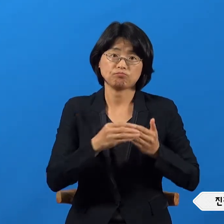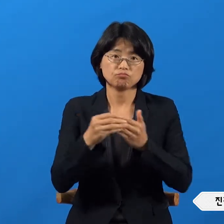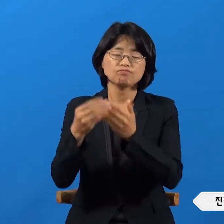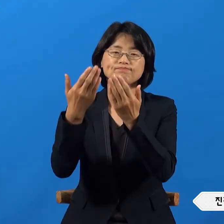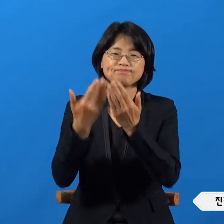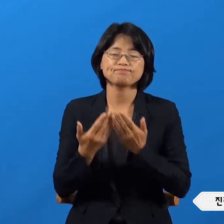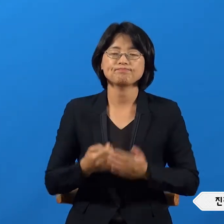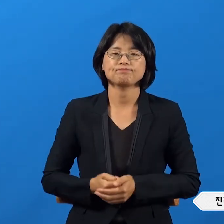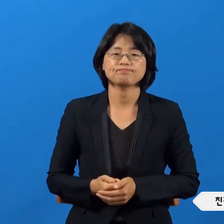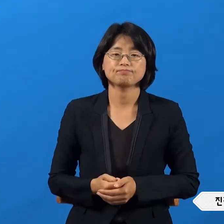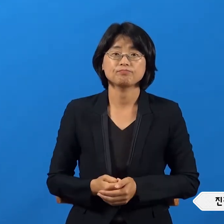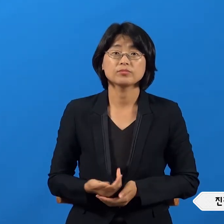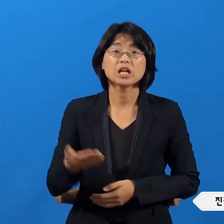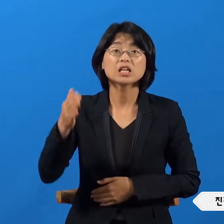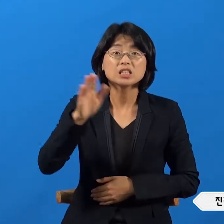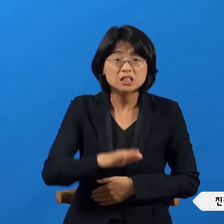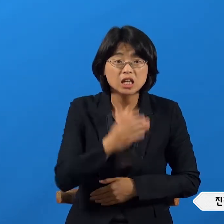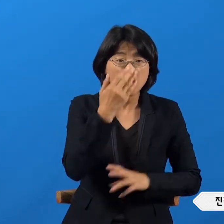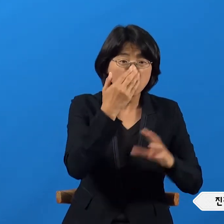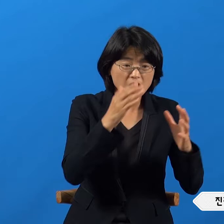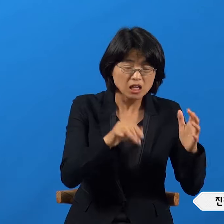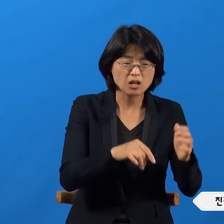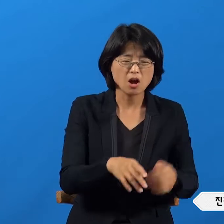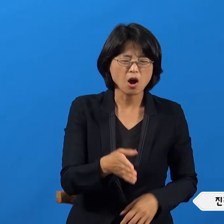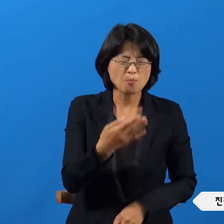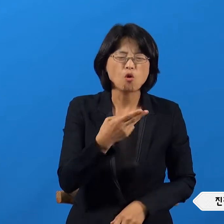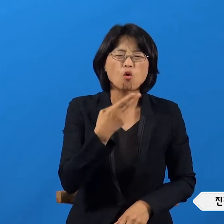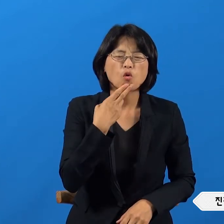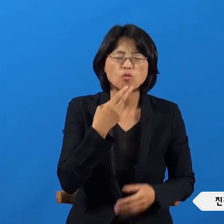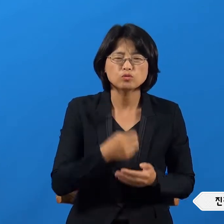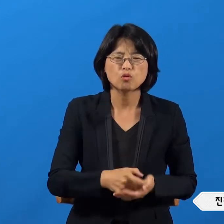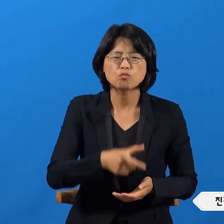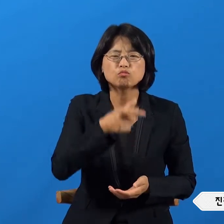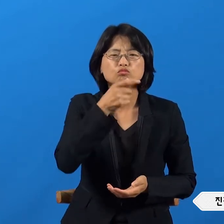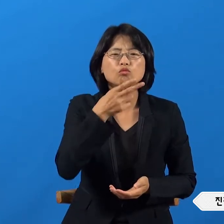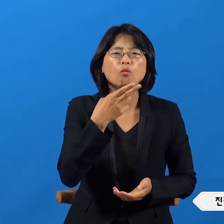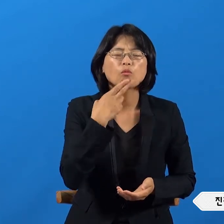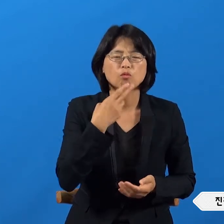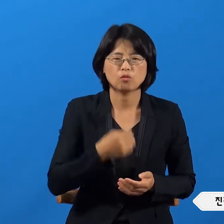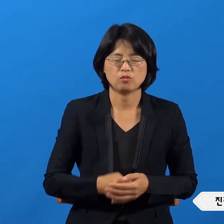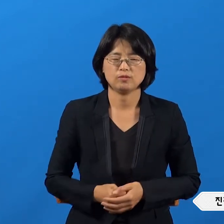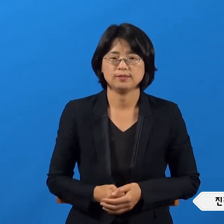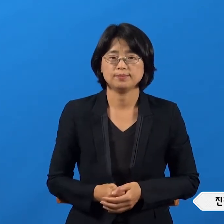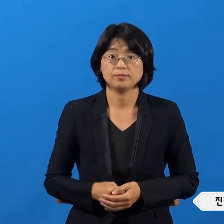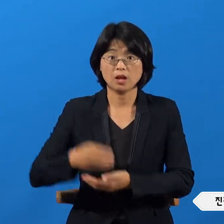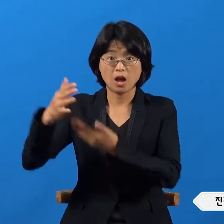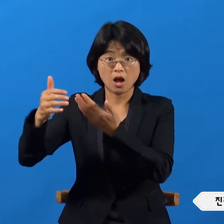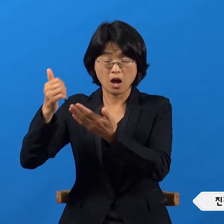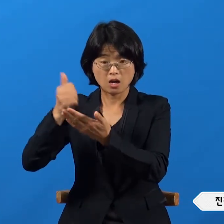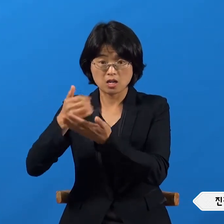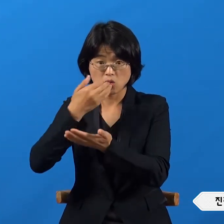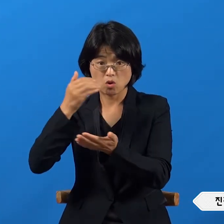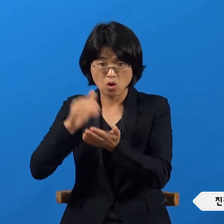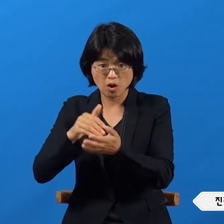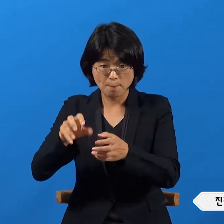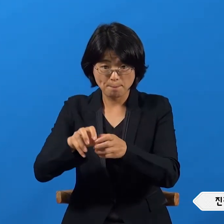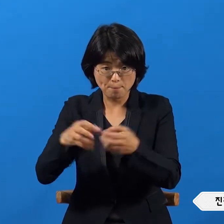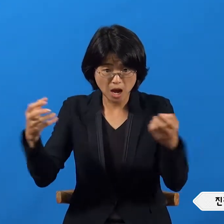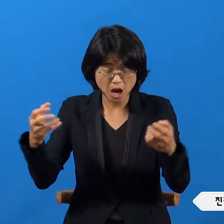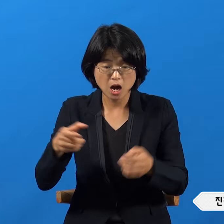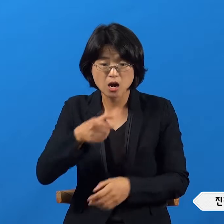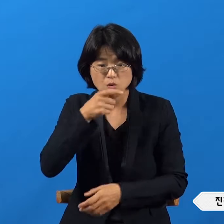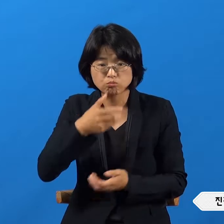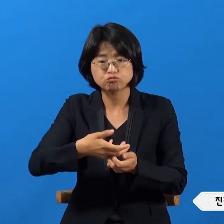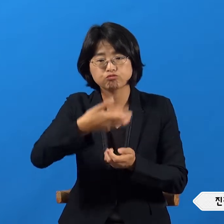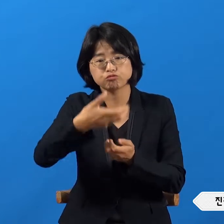이곳에는 먹을 것도 없고 물도 없도다. 하나님께서 반석을 깨트려서 물을 만들지 않으셨습니까?